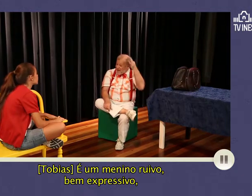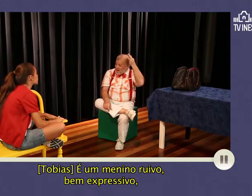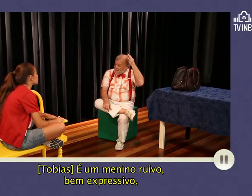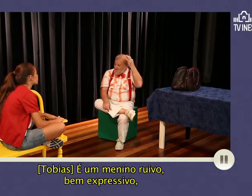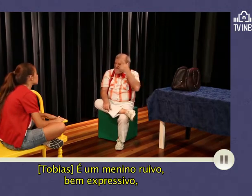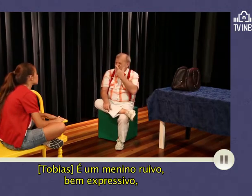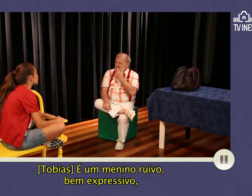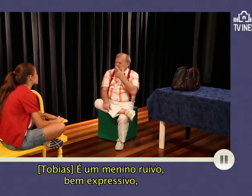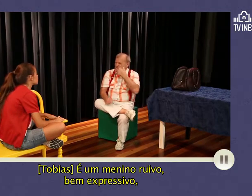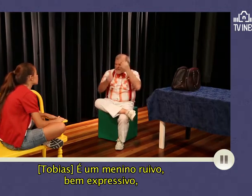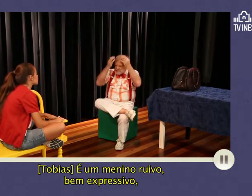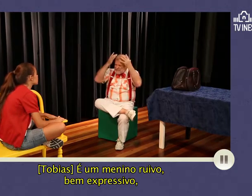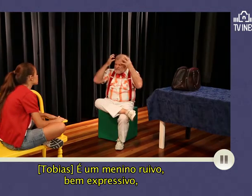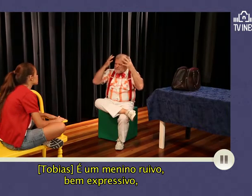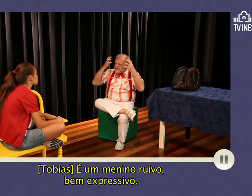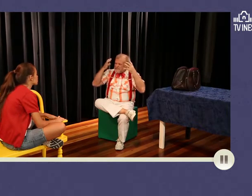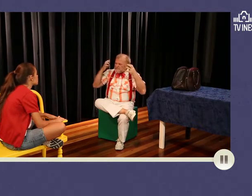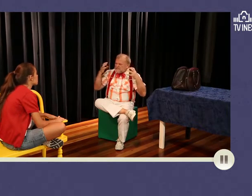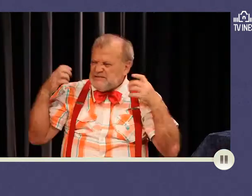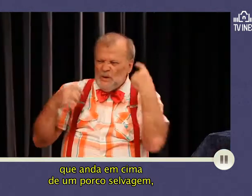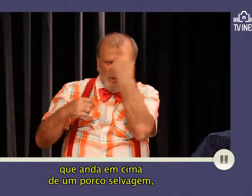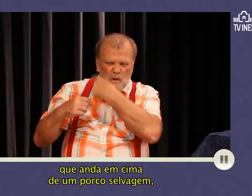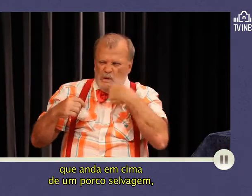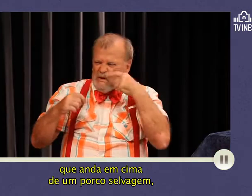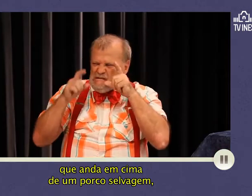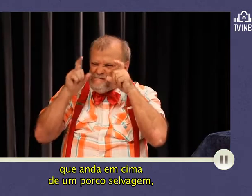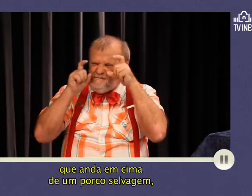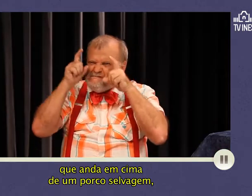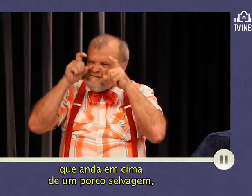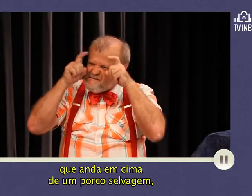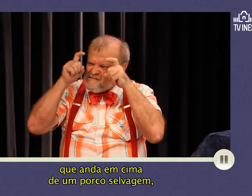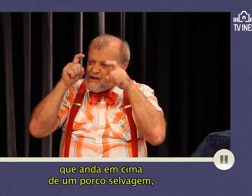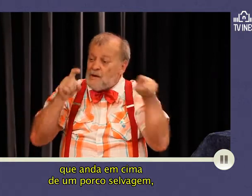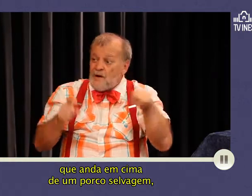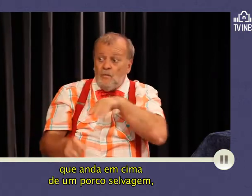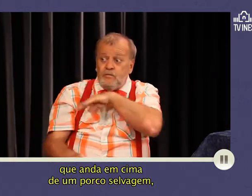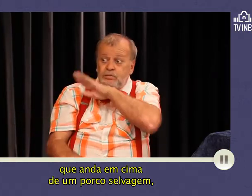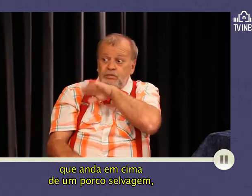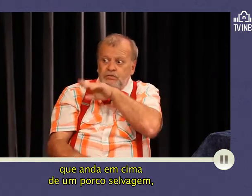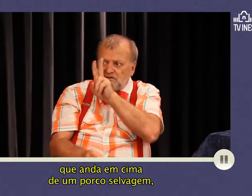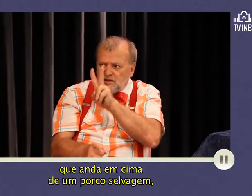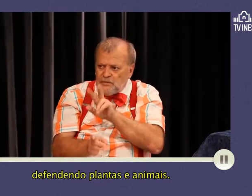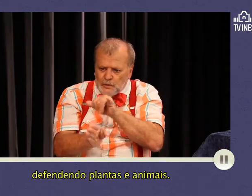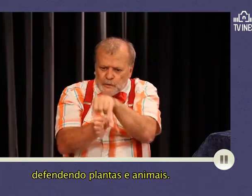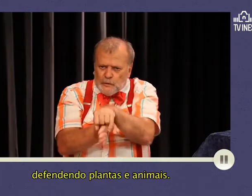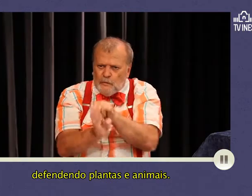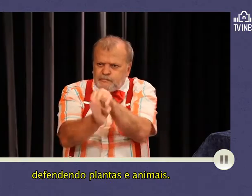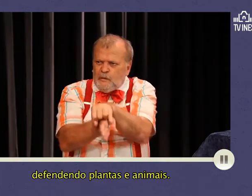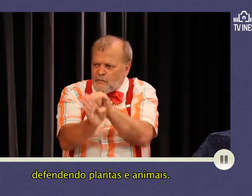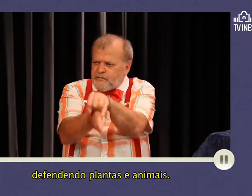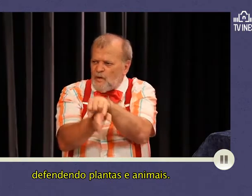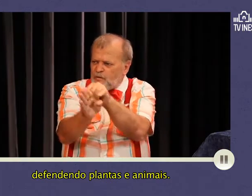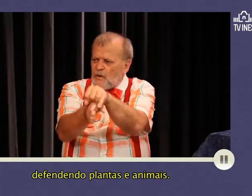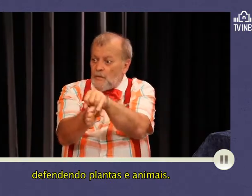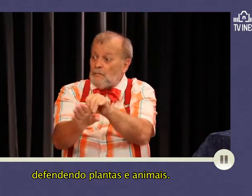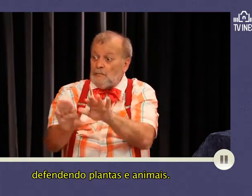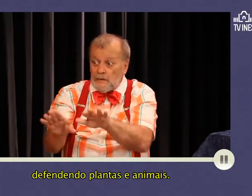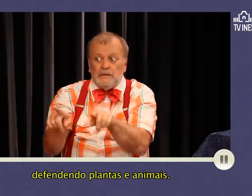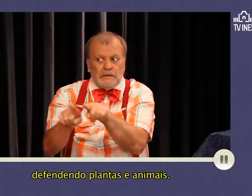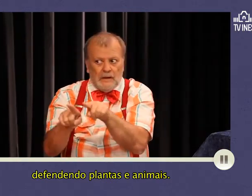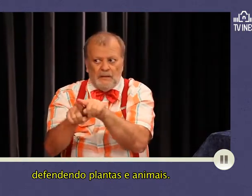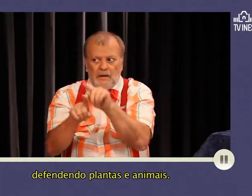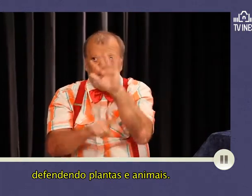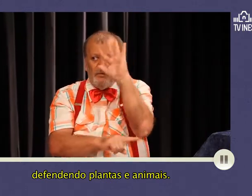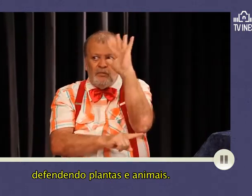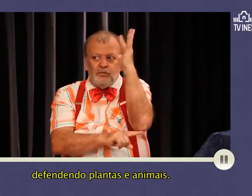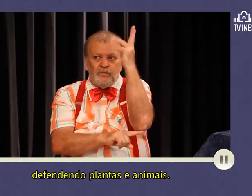ruivo. Bem expressivo, que anda em cima de um porco selvagem defendendo